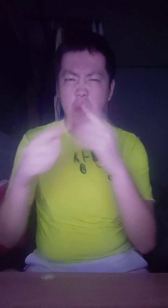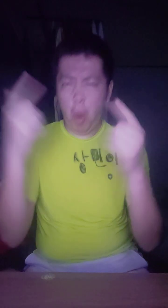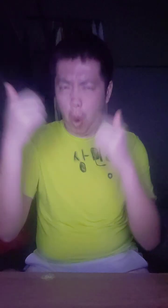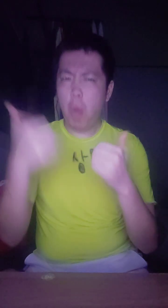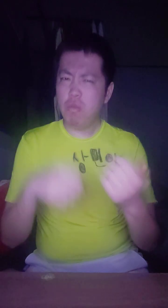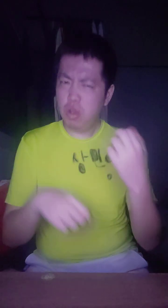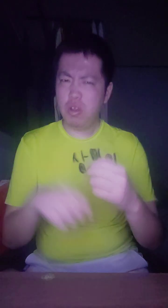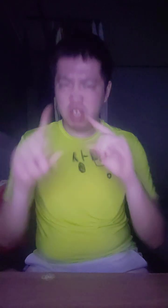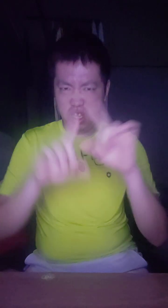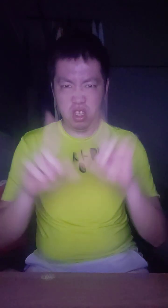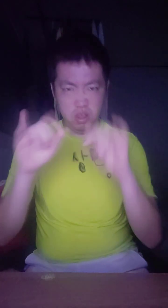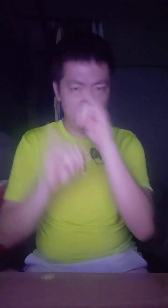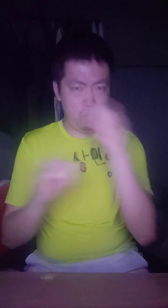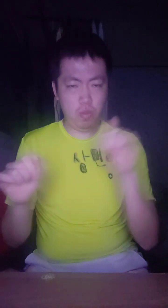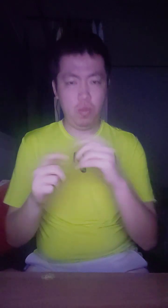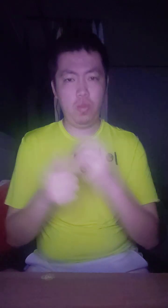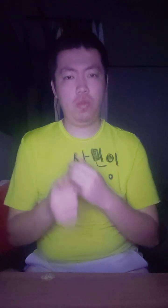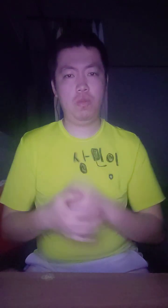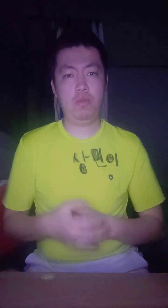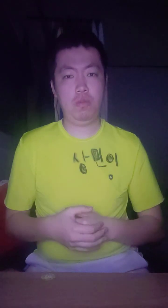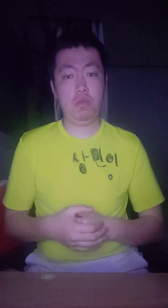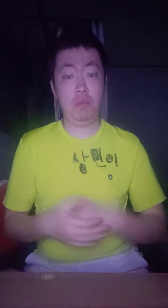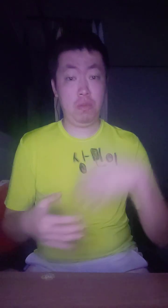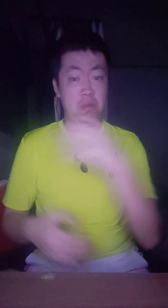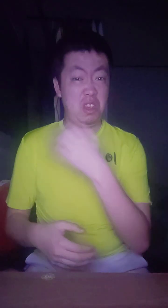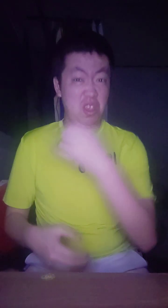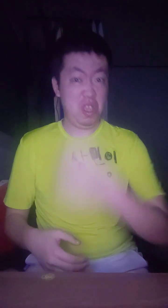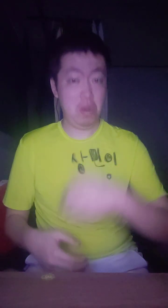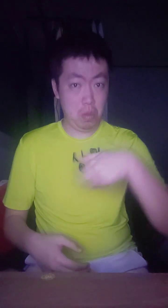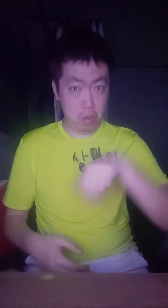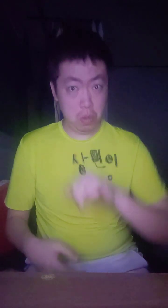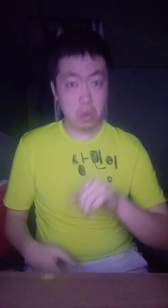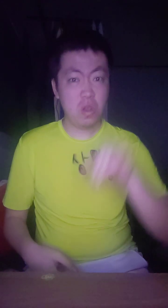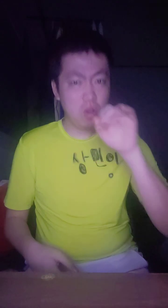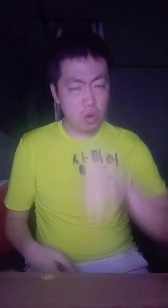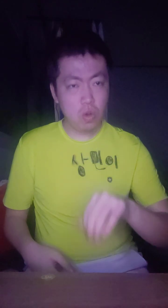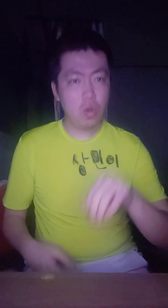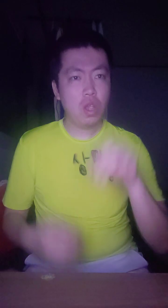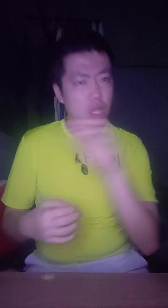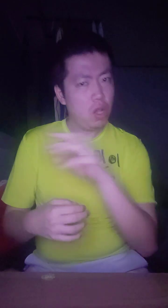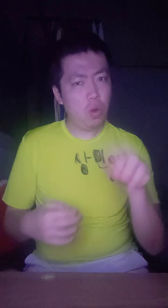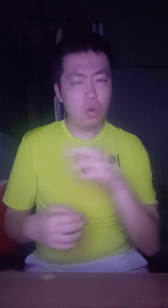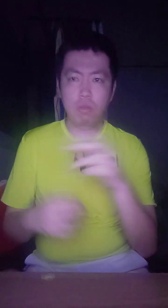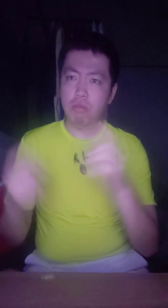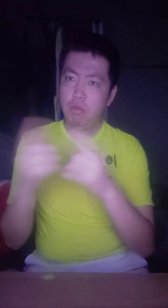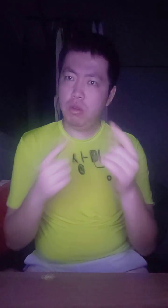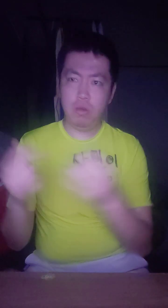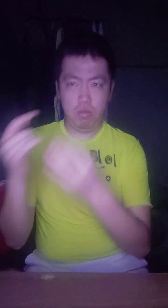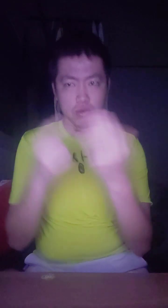끊이지 않고 있습니다. 경찰은 이런 범죄들을 지난해부터 이상동기 범죄로 분류하고